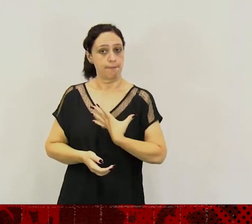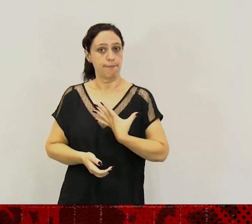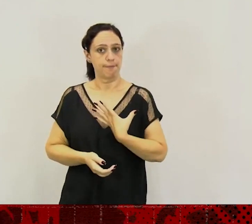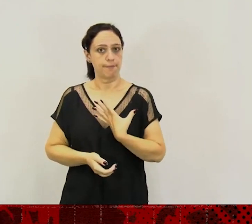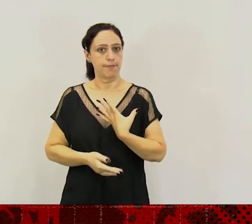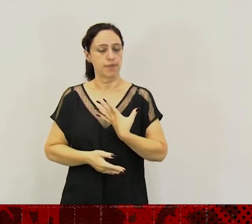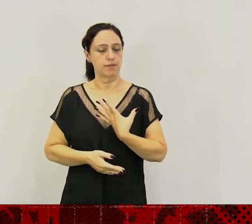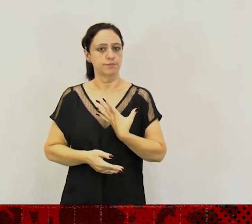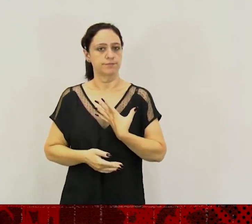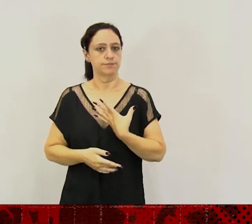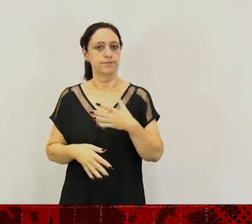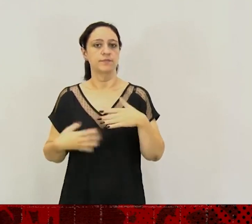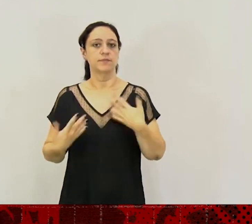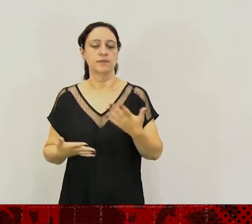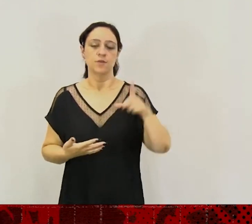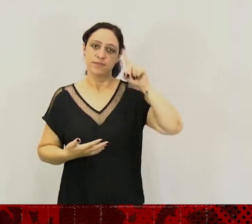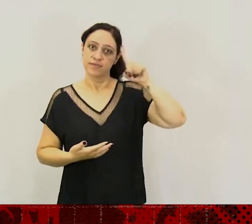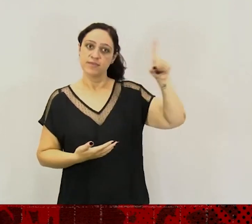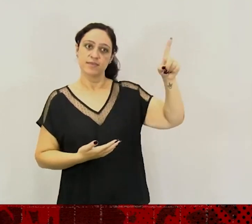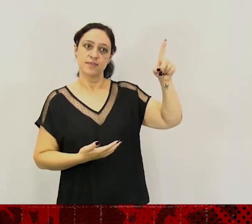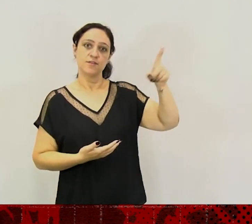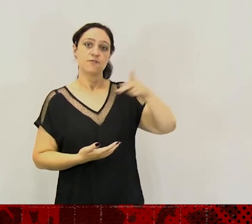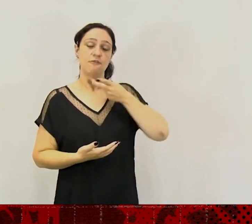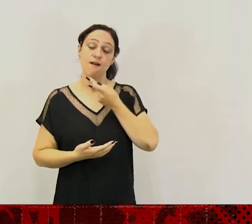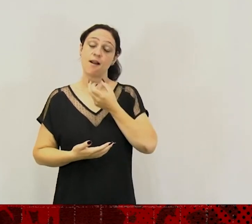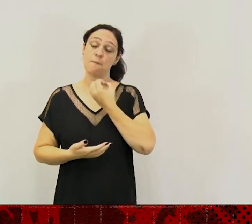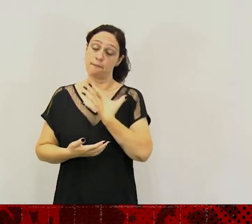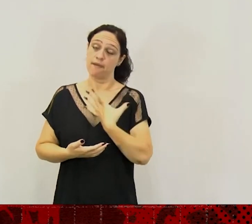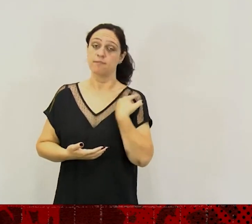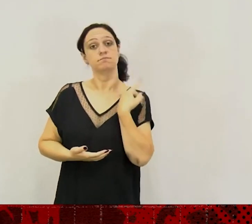E Deus fala bem de nós.